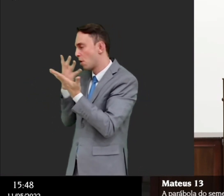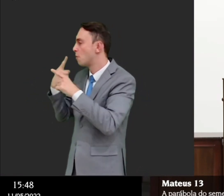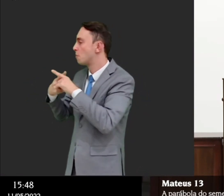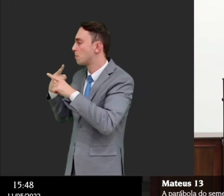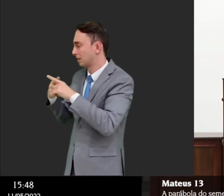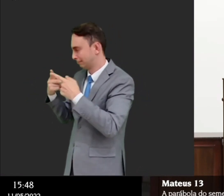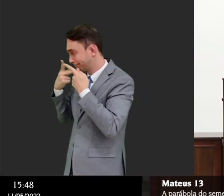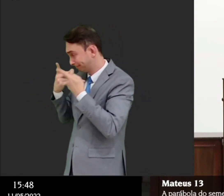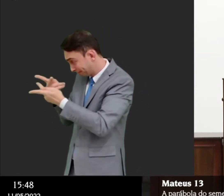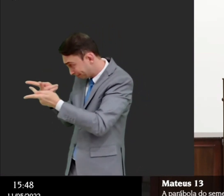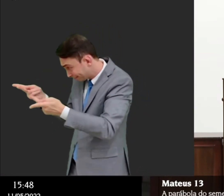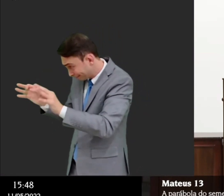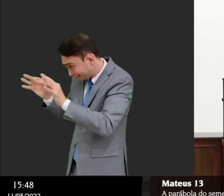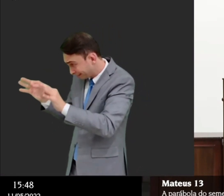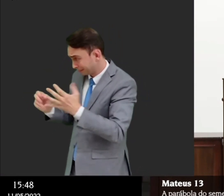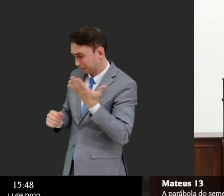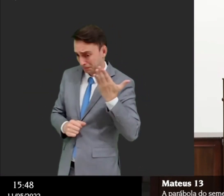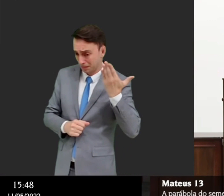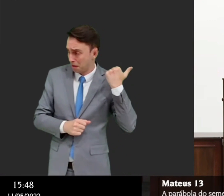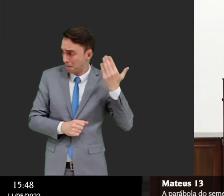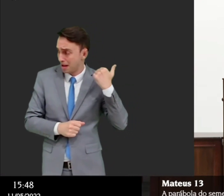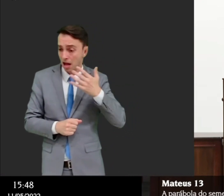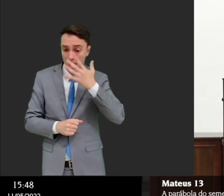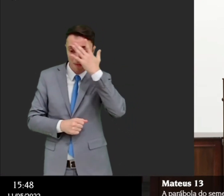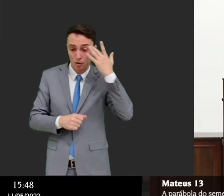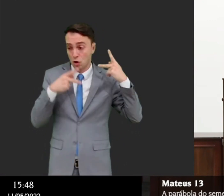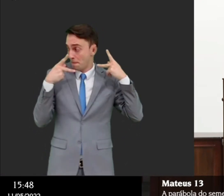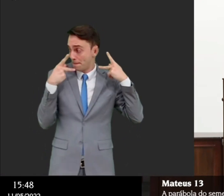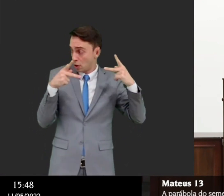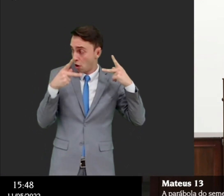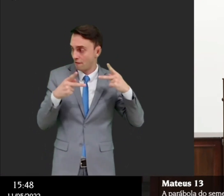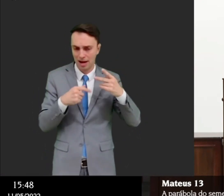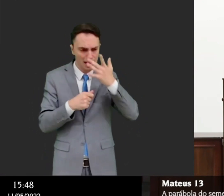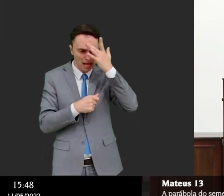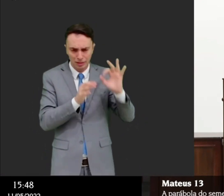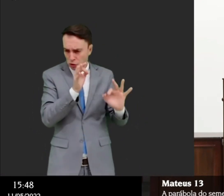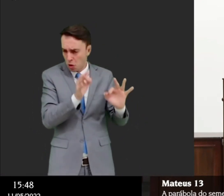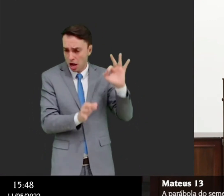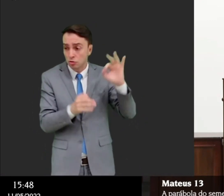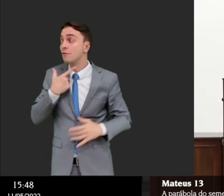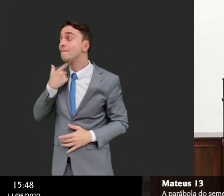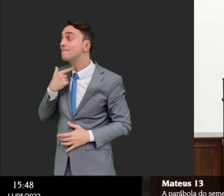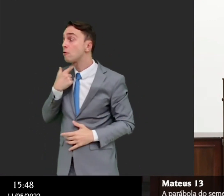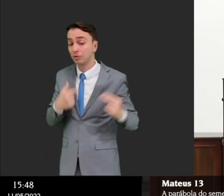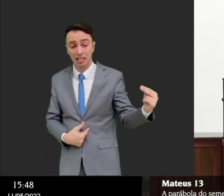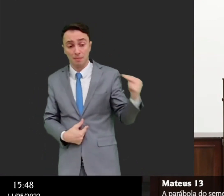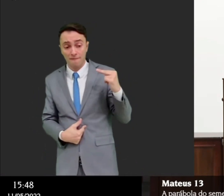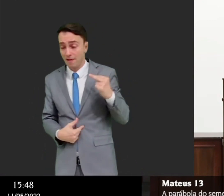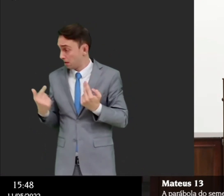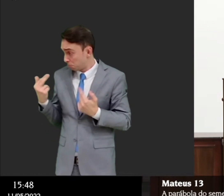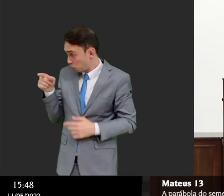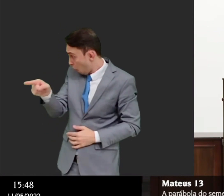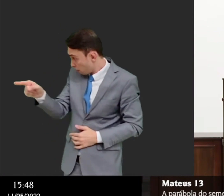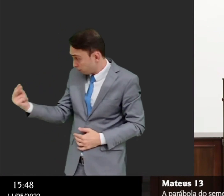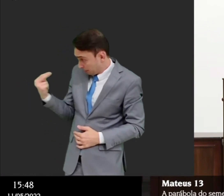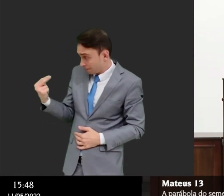muitos profetas e justos desejavam ver o que vós vedes e não viram, e ouviram o que vós ouviram